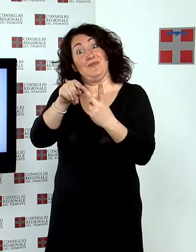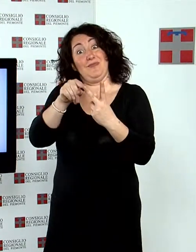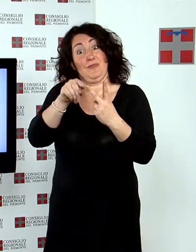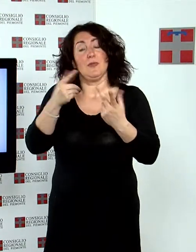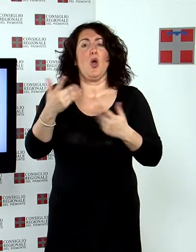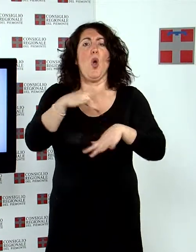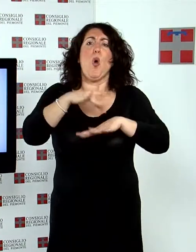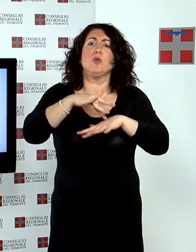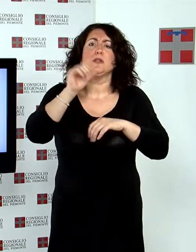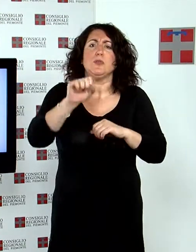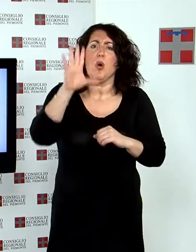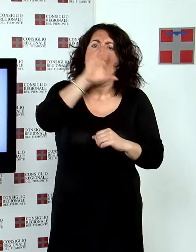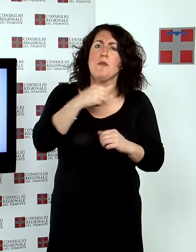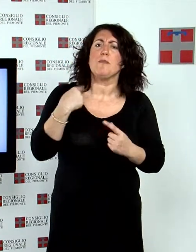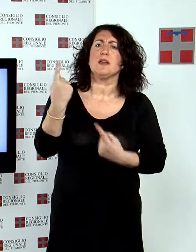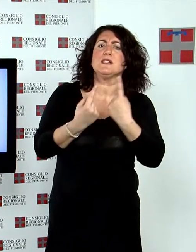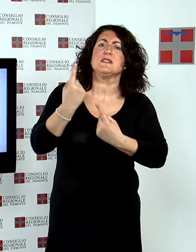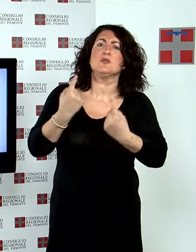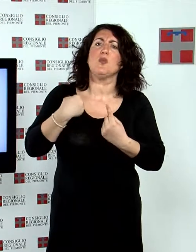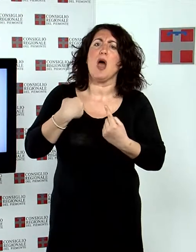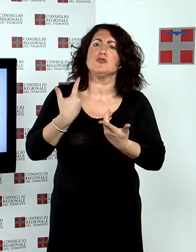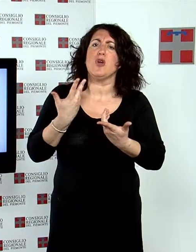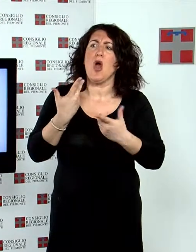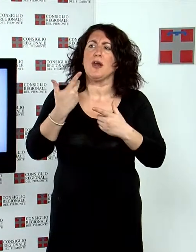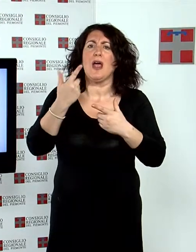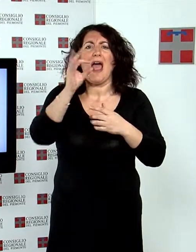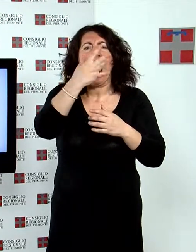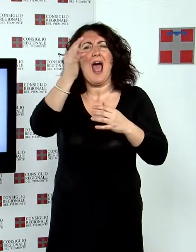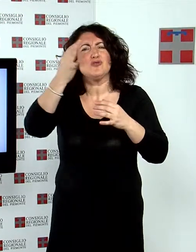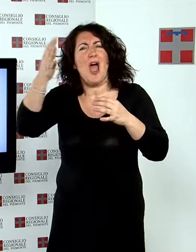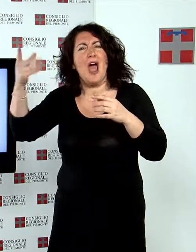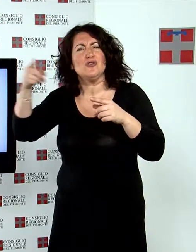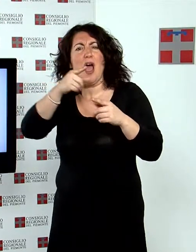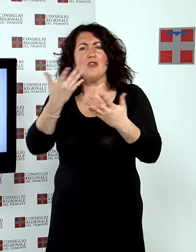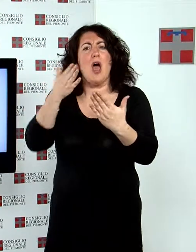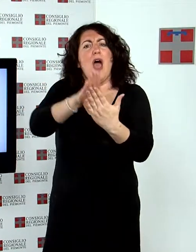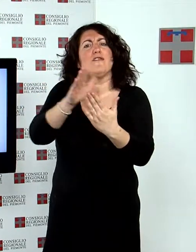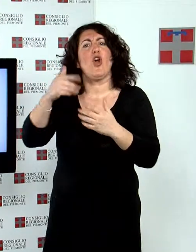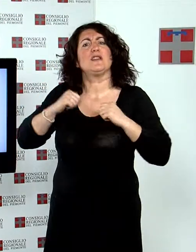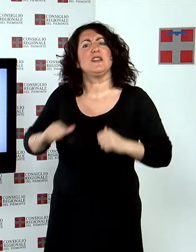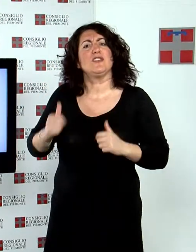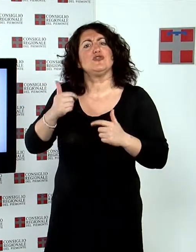può capire se la sua situazione rientra in una delle casistiche affrontate dal Difensore Civico e seguire l'iter